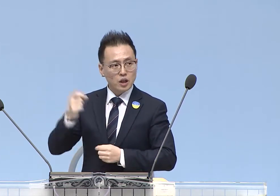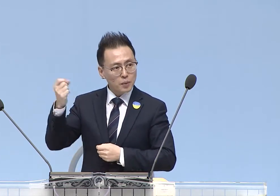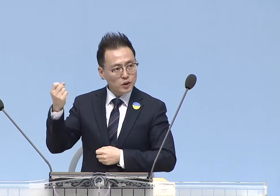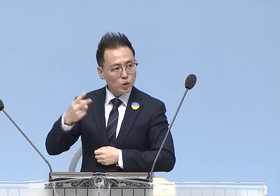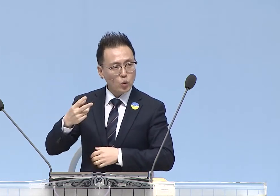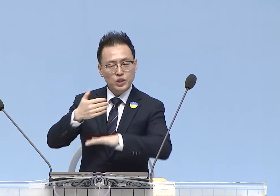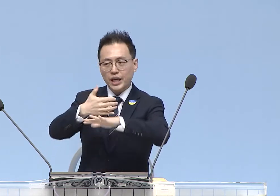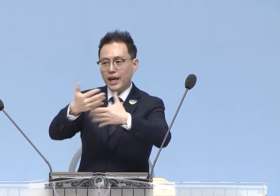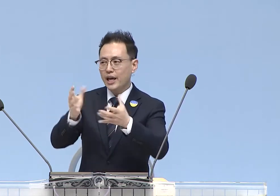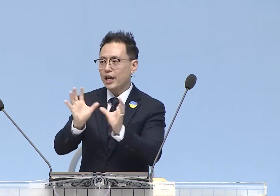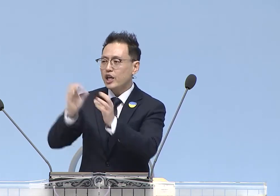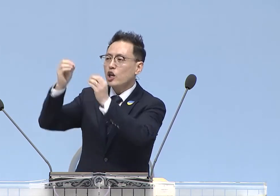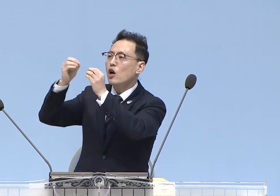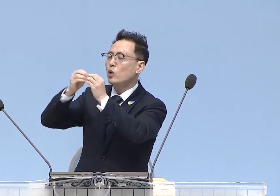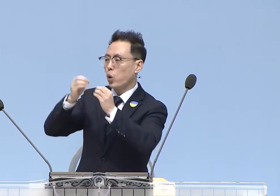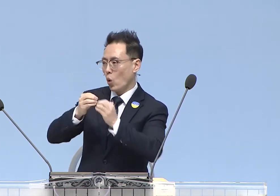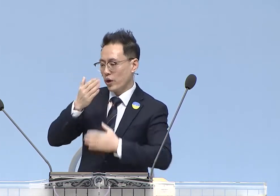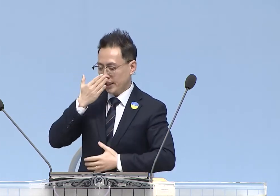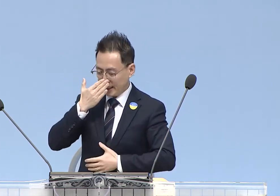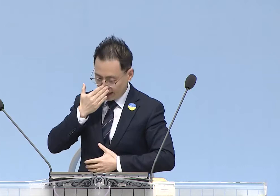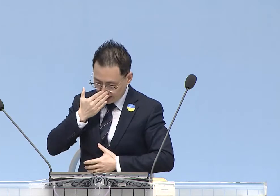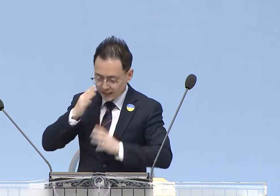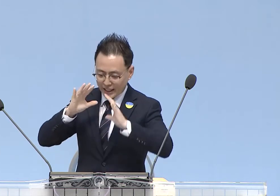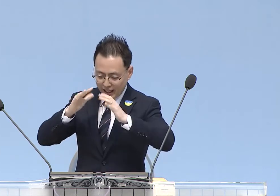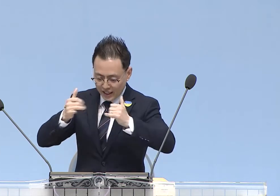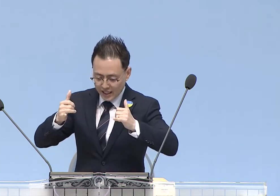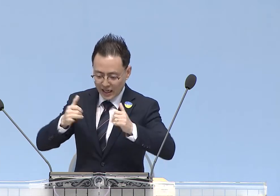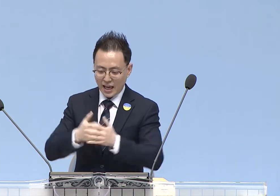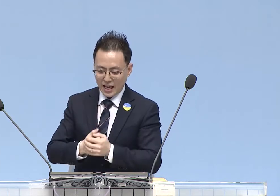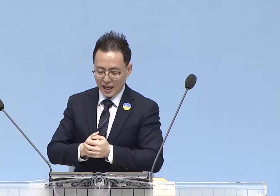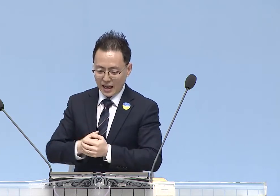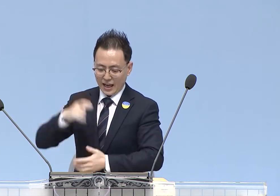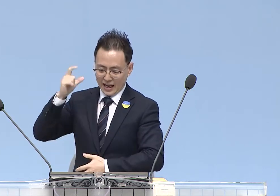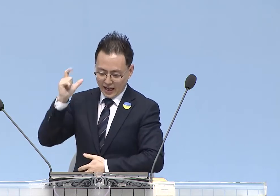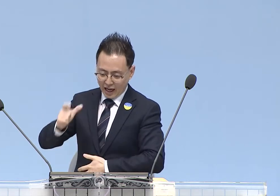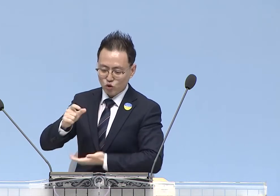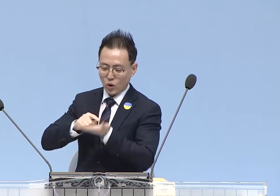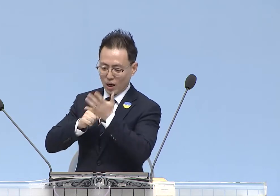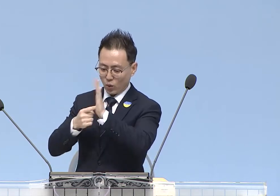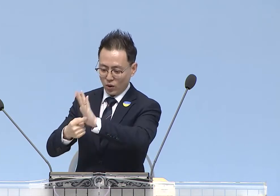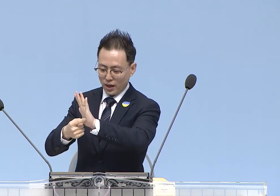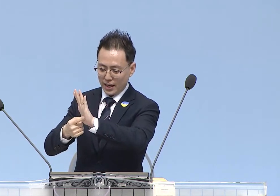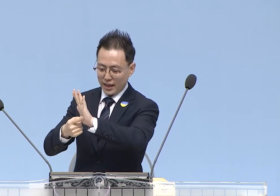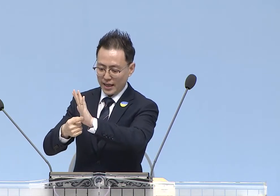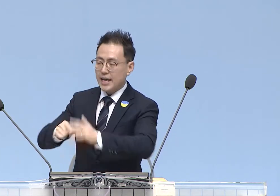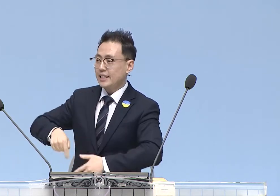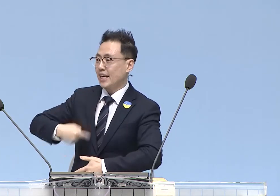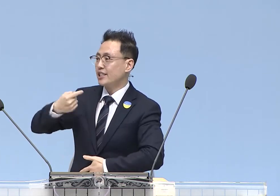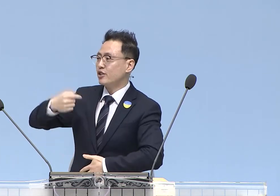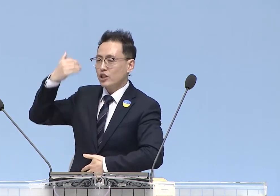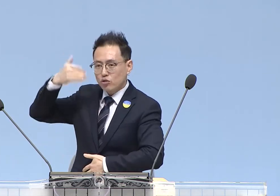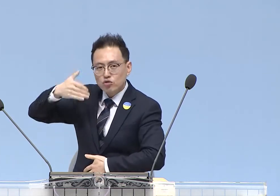그러면서 동시에 혈통 이스라엘을 강조하고 자신들이